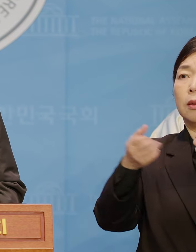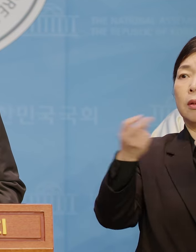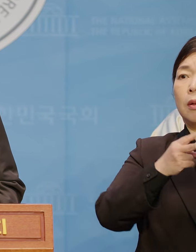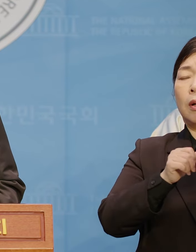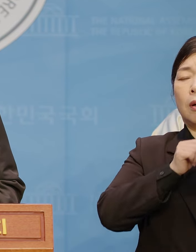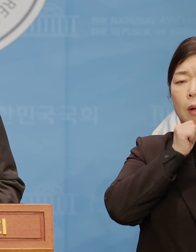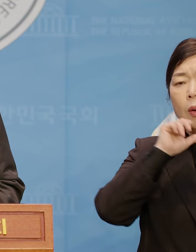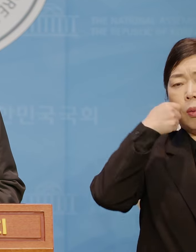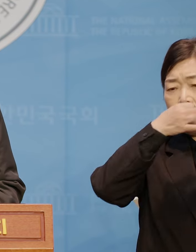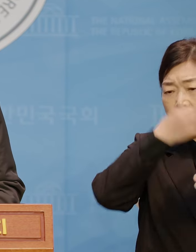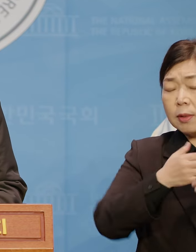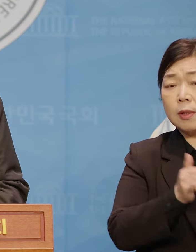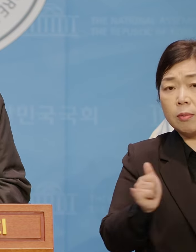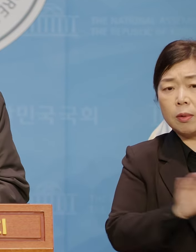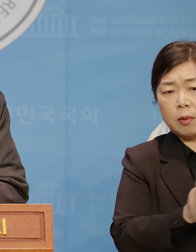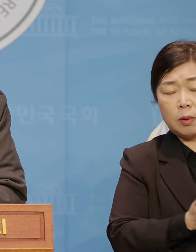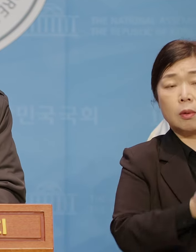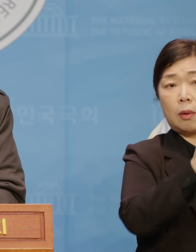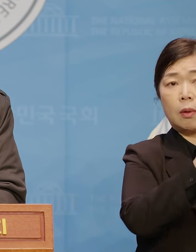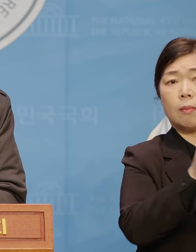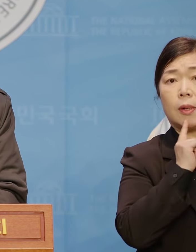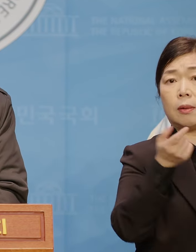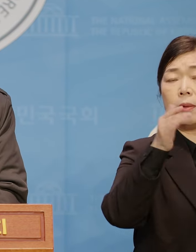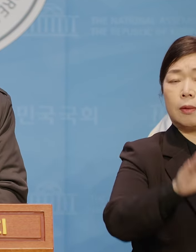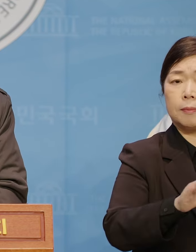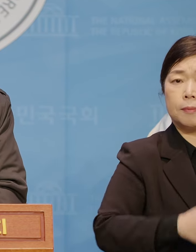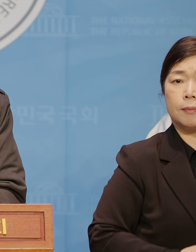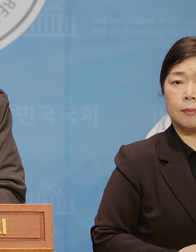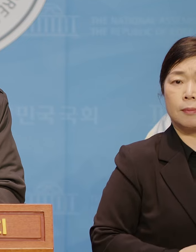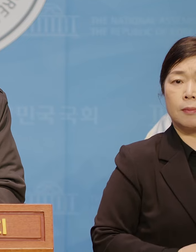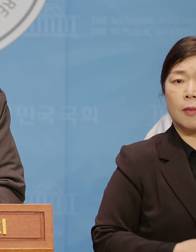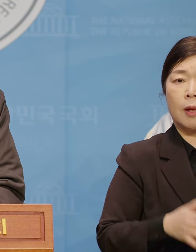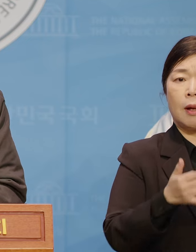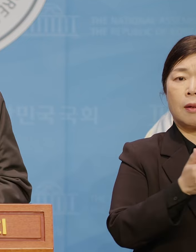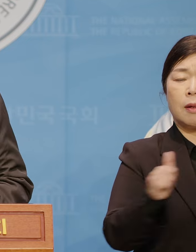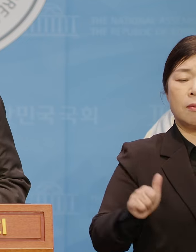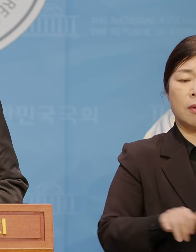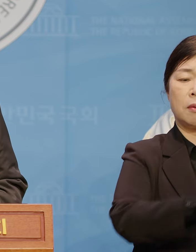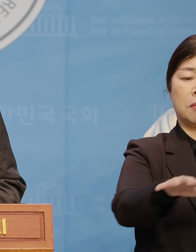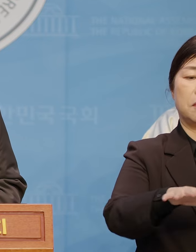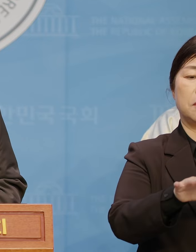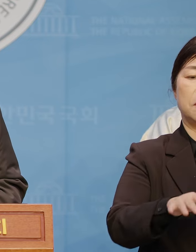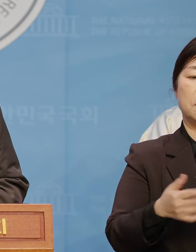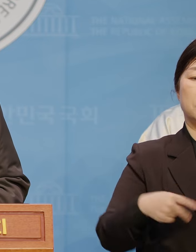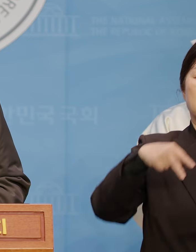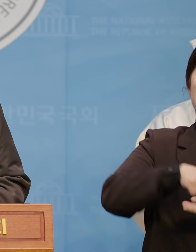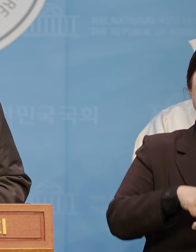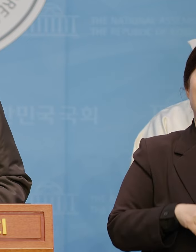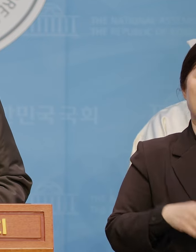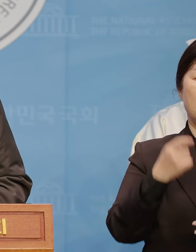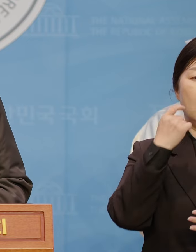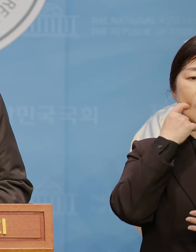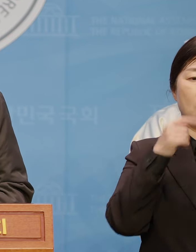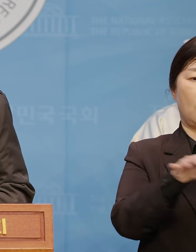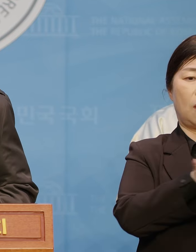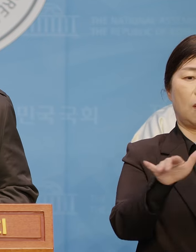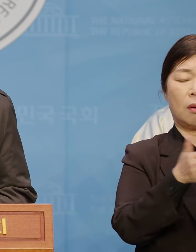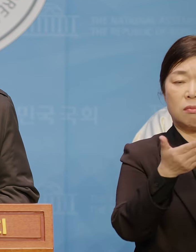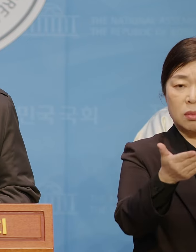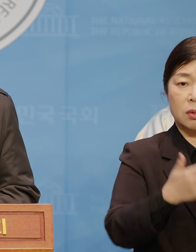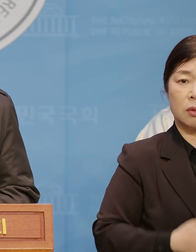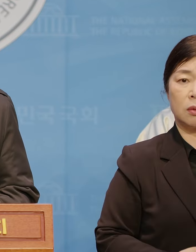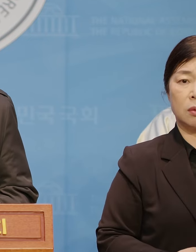섬 했 사람들 위해서 거짓말을 하고 이미